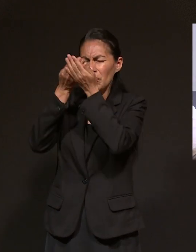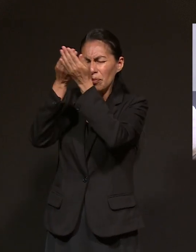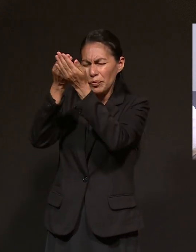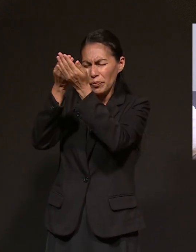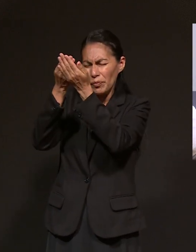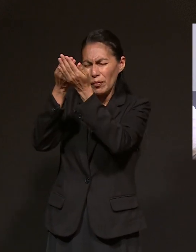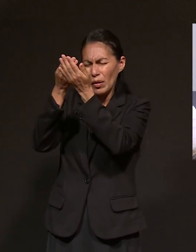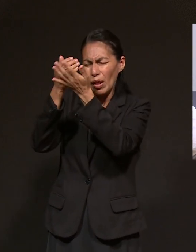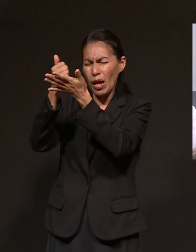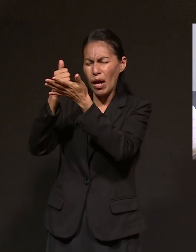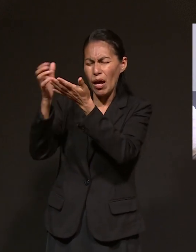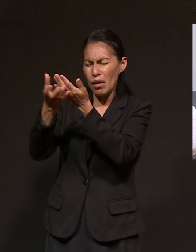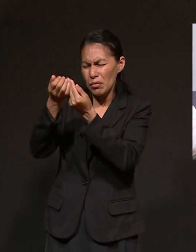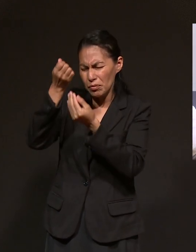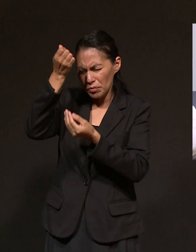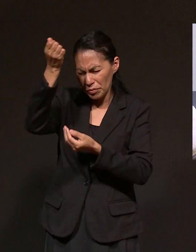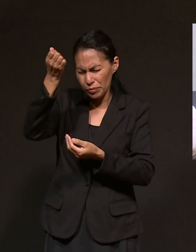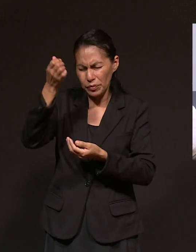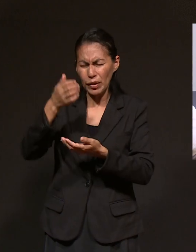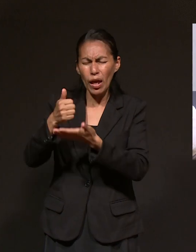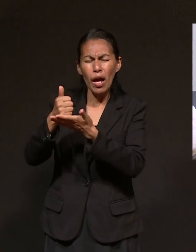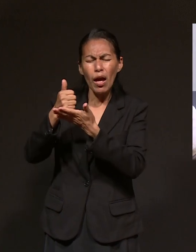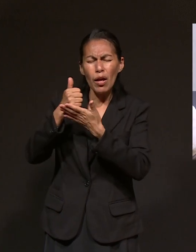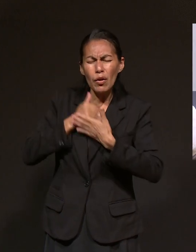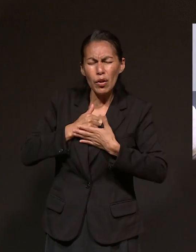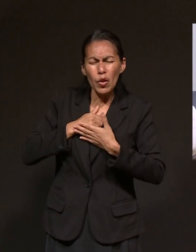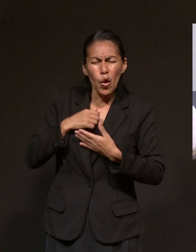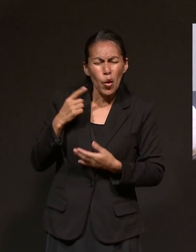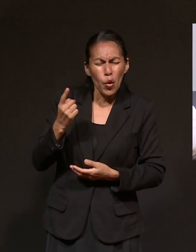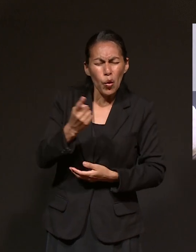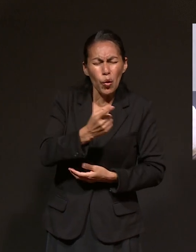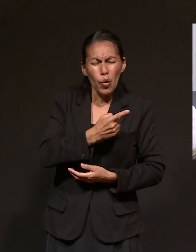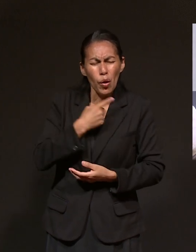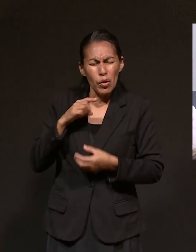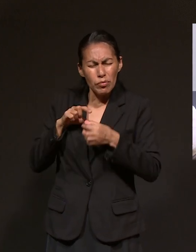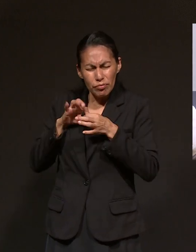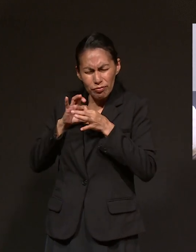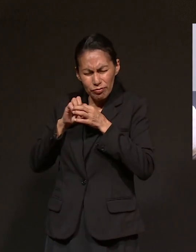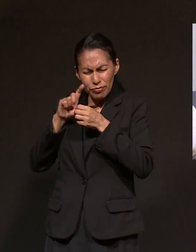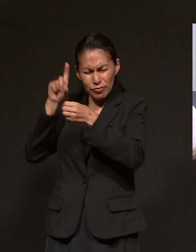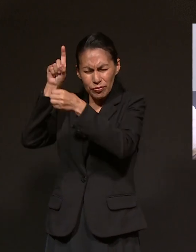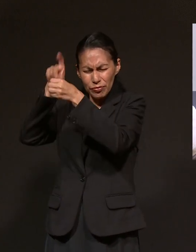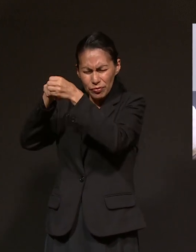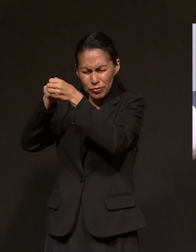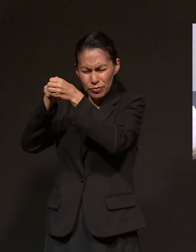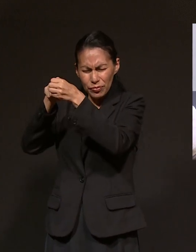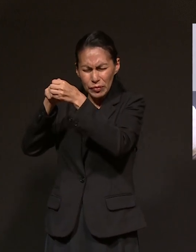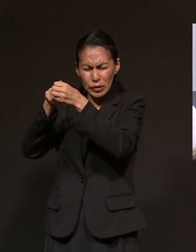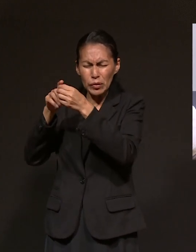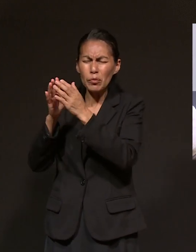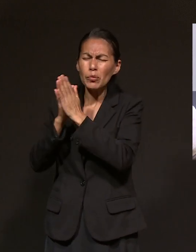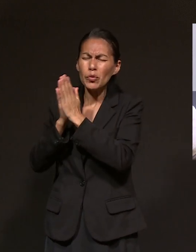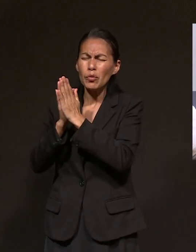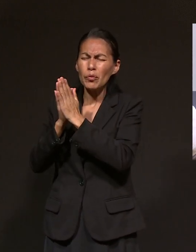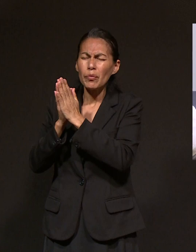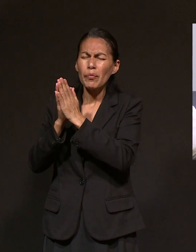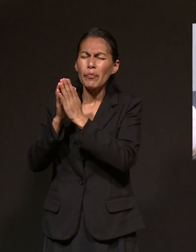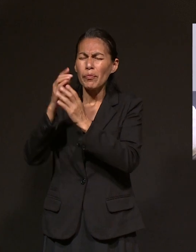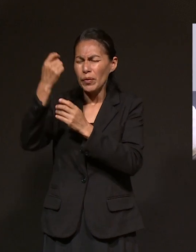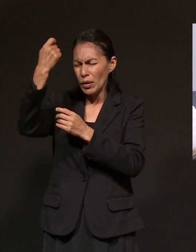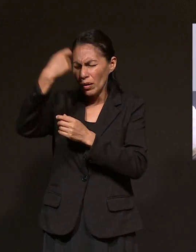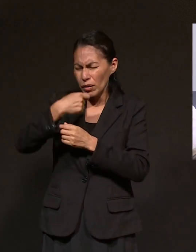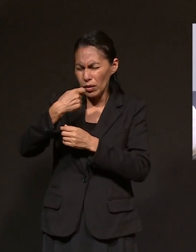depender de ti En cada momento Sé con cada uno De nosotros Sé con nuestros